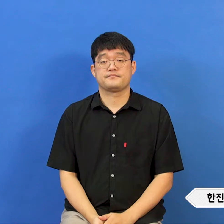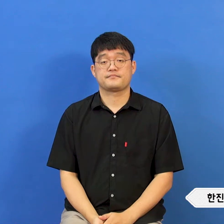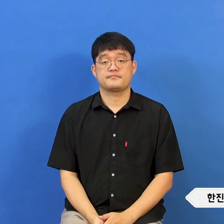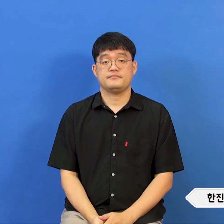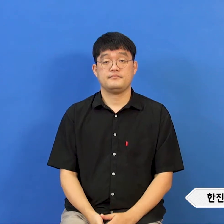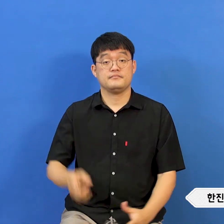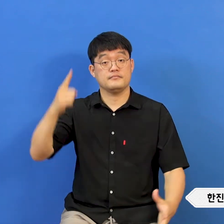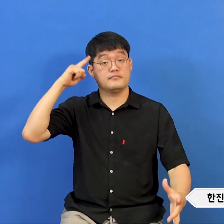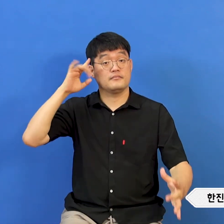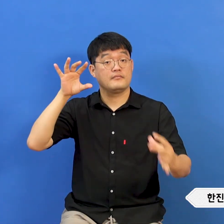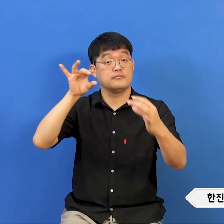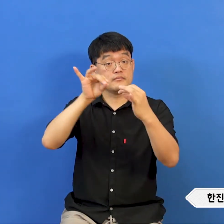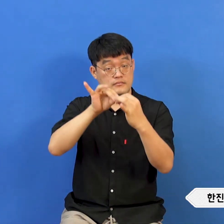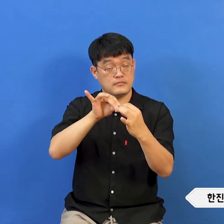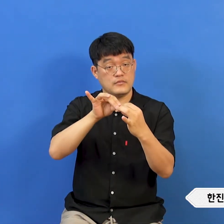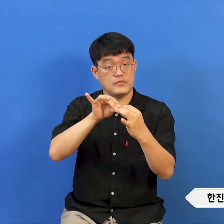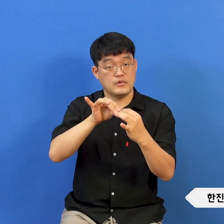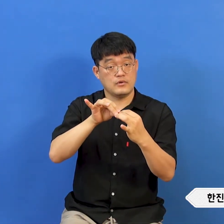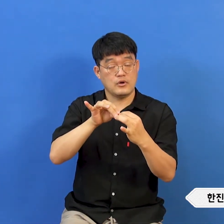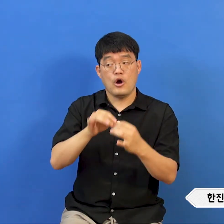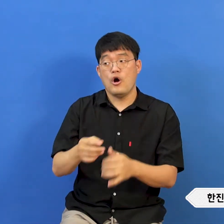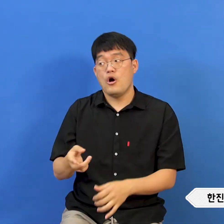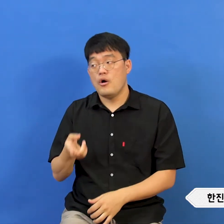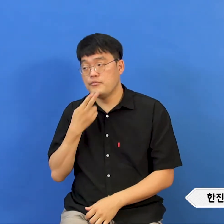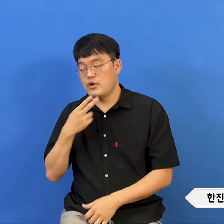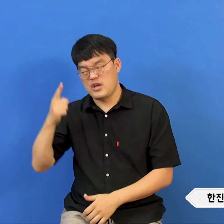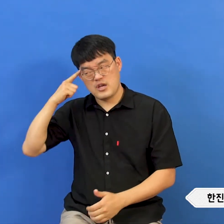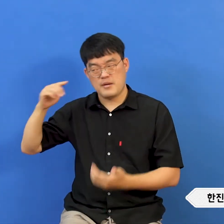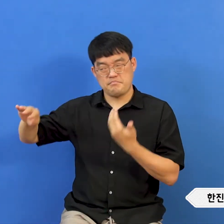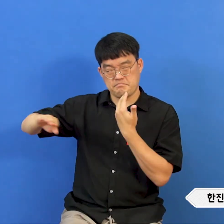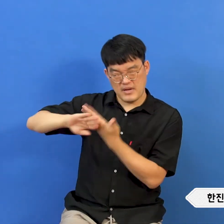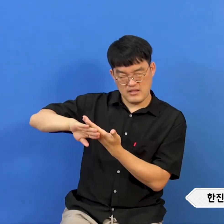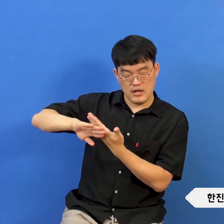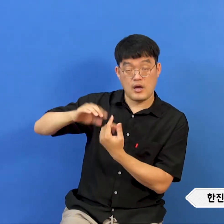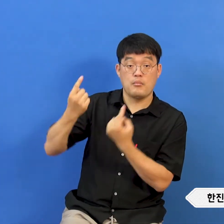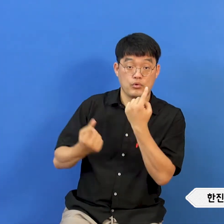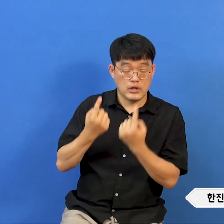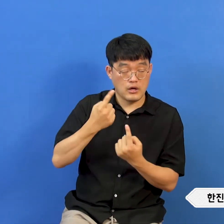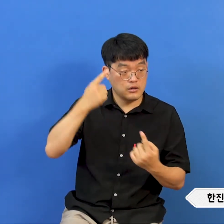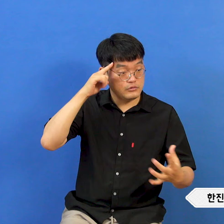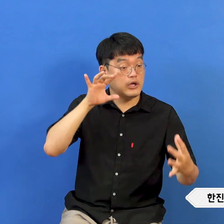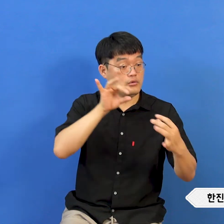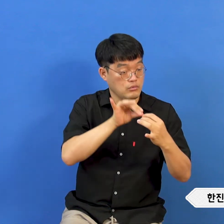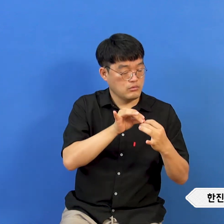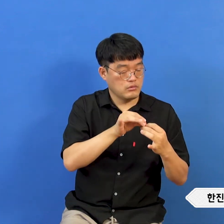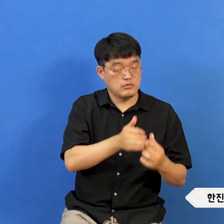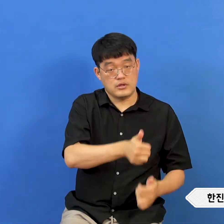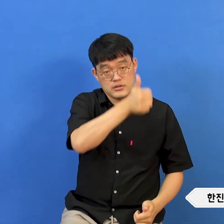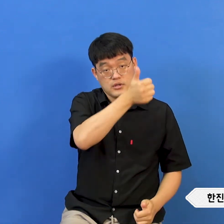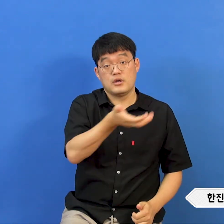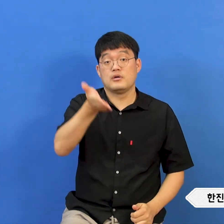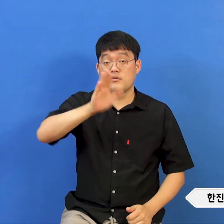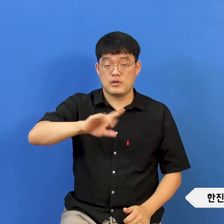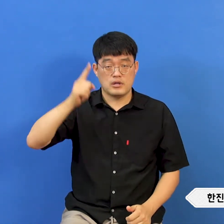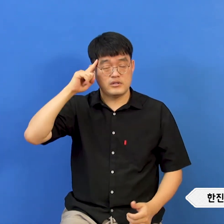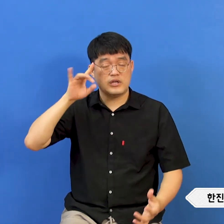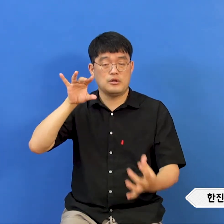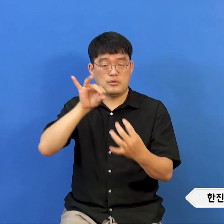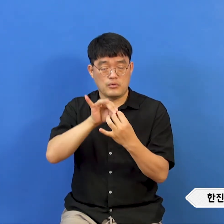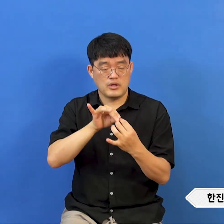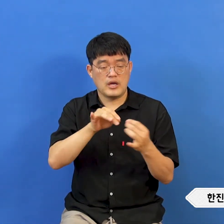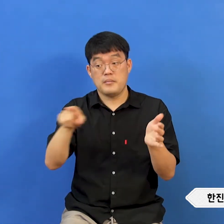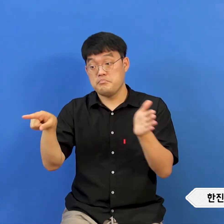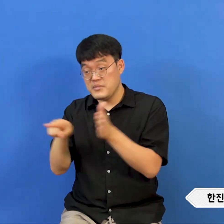찬동은 안 하는 것보다는 낫습니다. 반대하는 것보다야 찬동하는 게 낫지요. 그러나 찬동은 믿음은